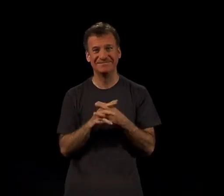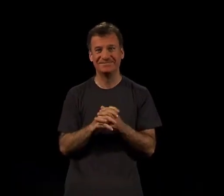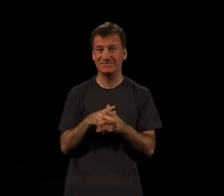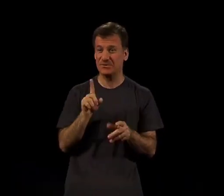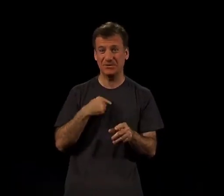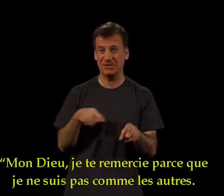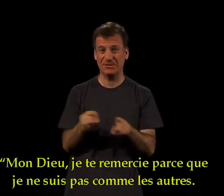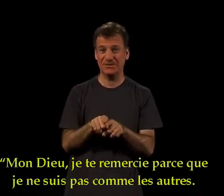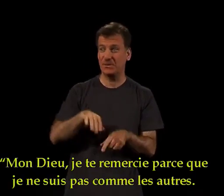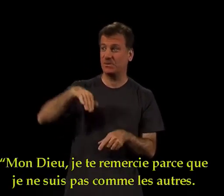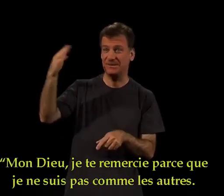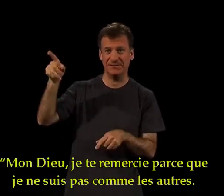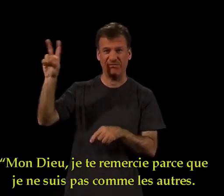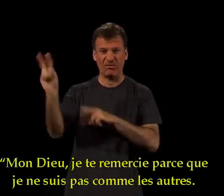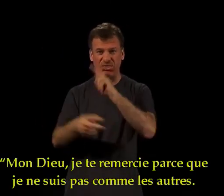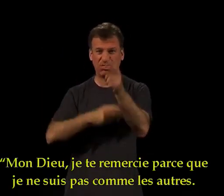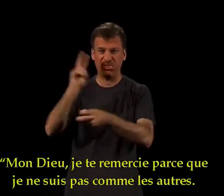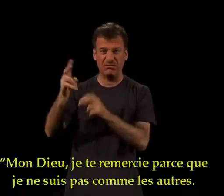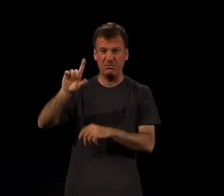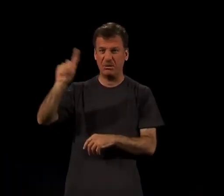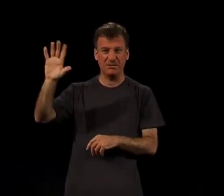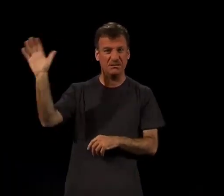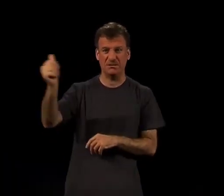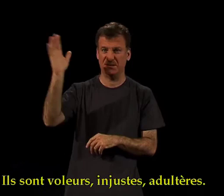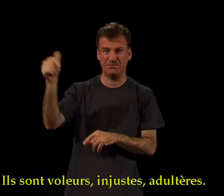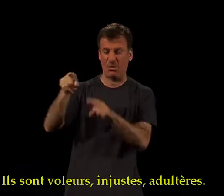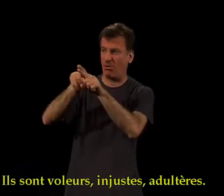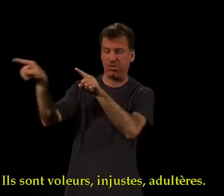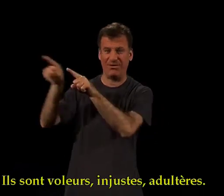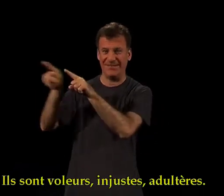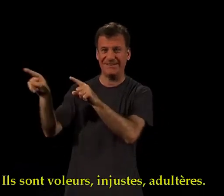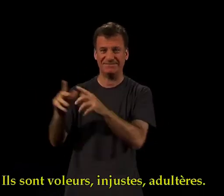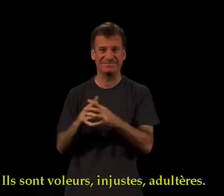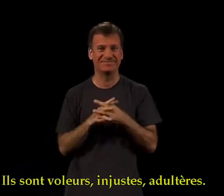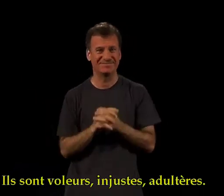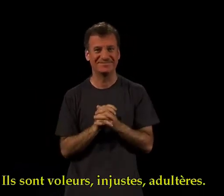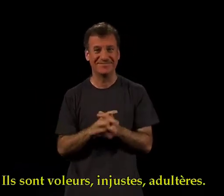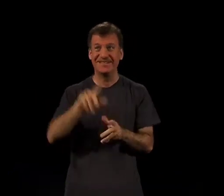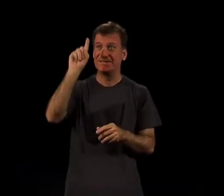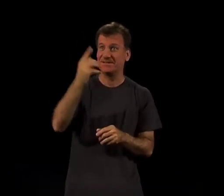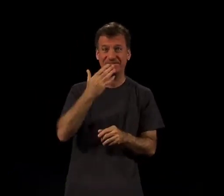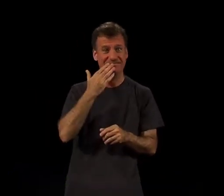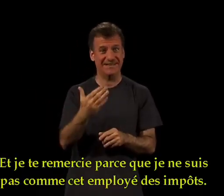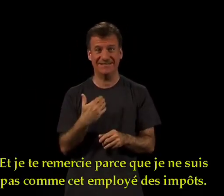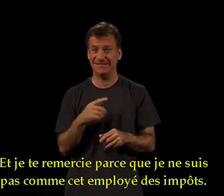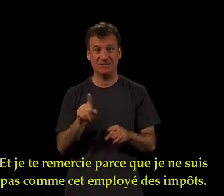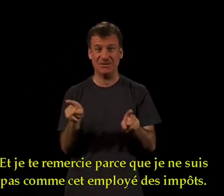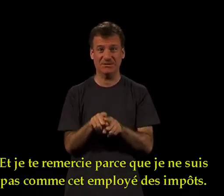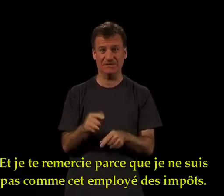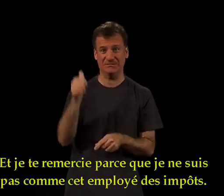remercie parce que je ne suis pas comme les autres. Ils sont voleurs, injustes, adultères. Et je te remercie parce que je ne suis pas comme cet employé